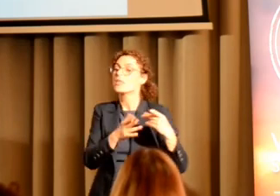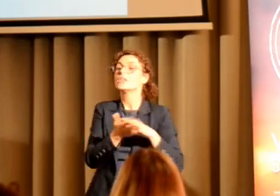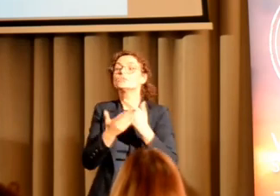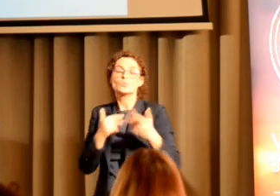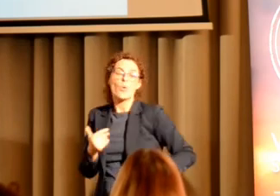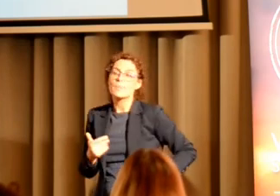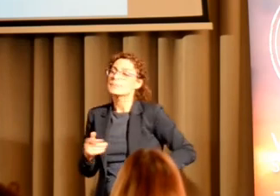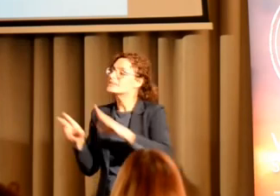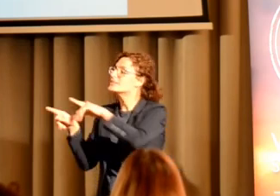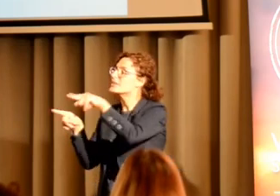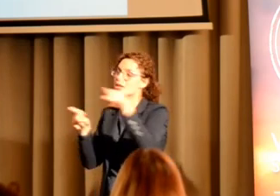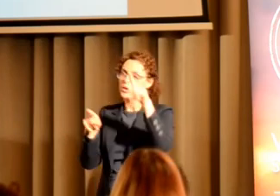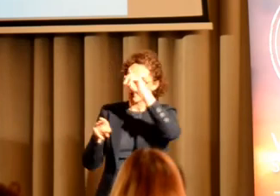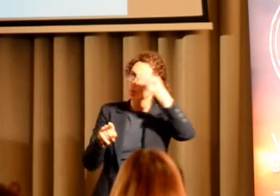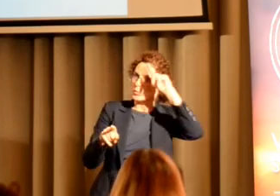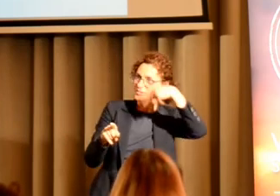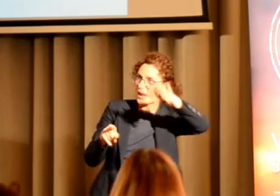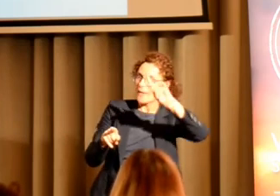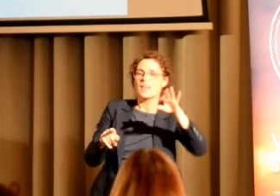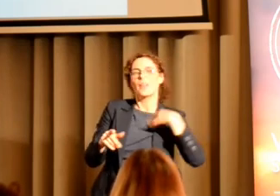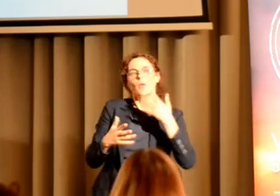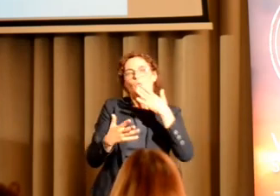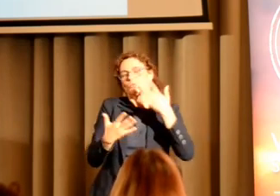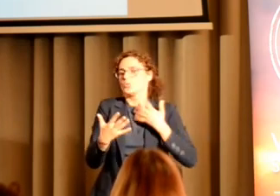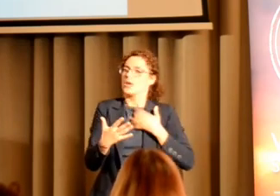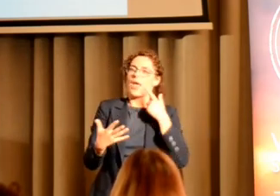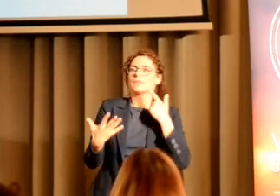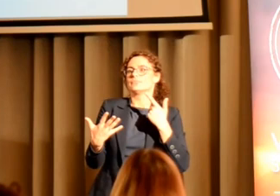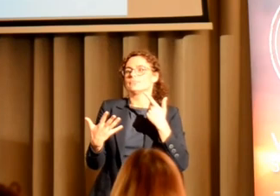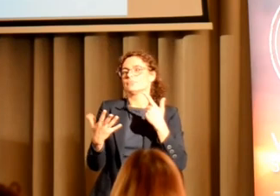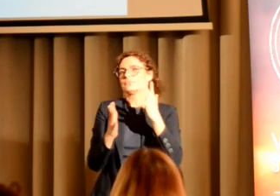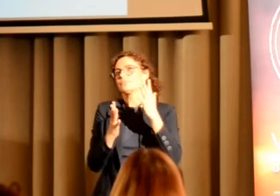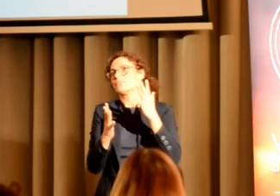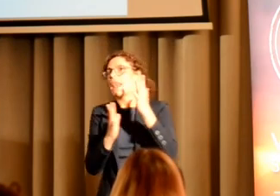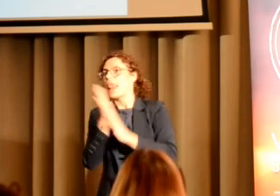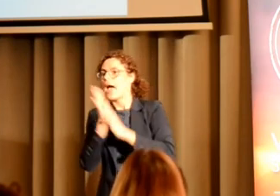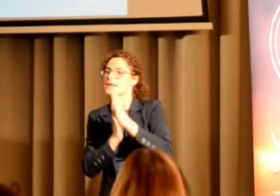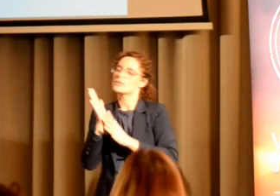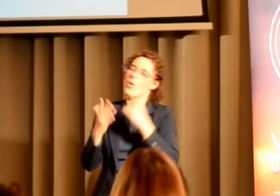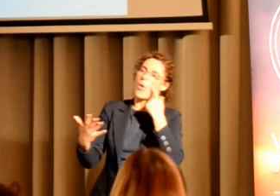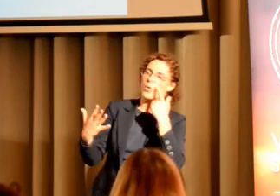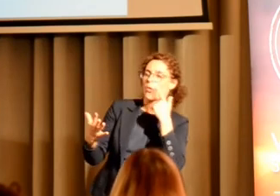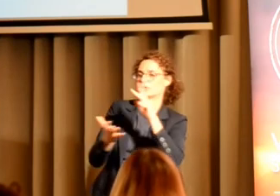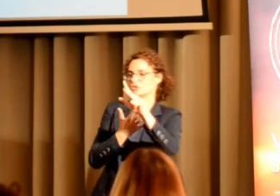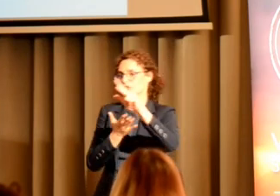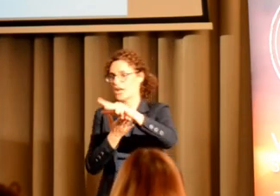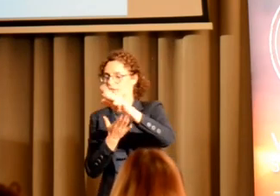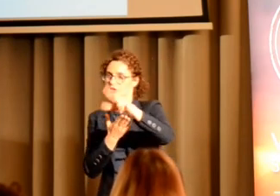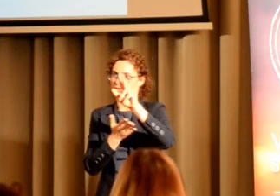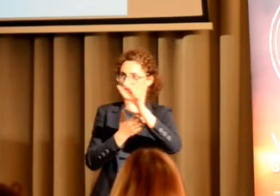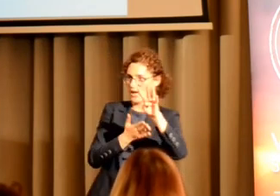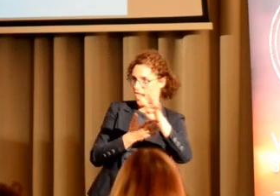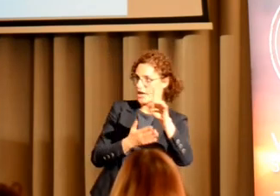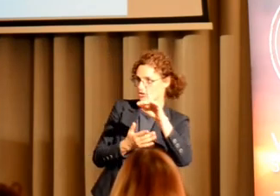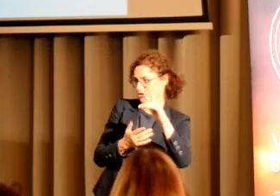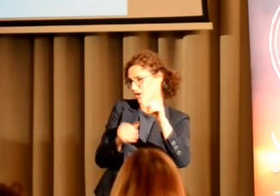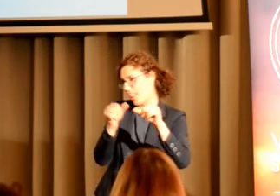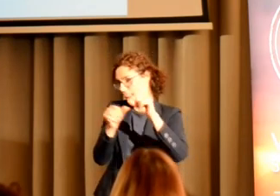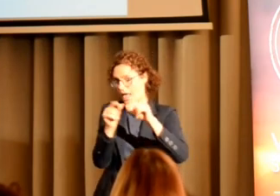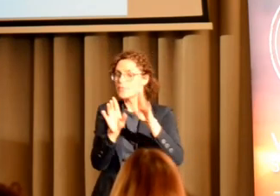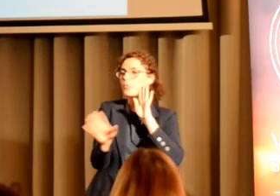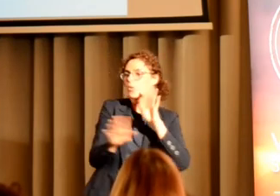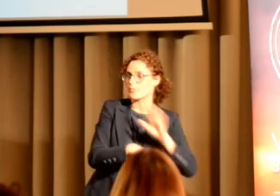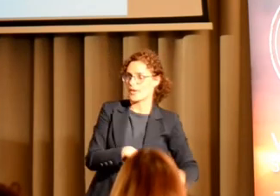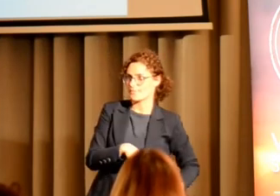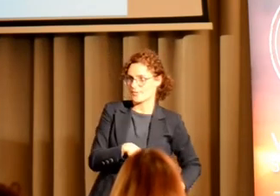ma psy, więc zwykle ocenia, że wilki mogą żyć w lesie około 13-14 lat, prawda? Mniej więcej tak jak